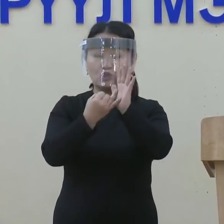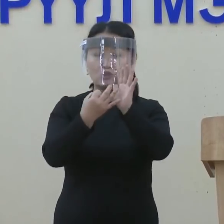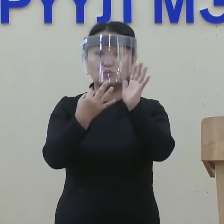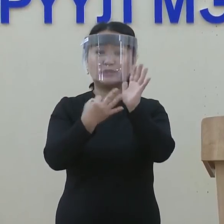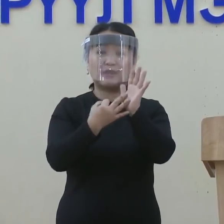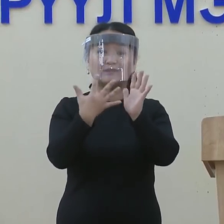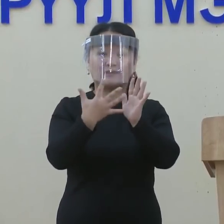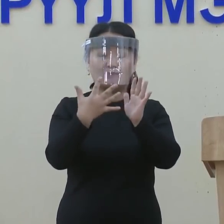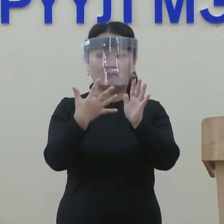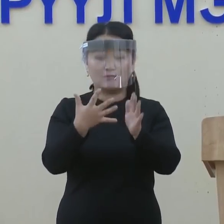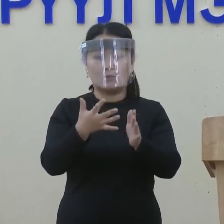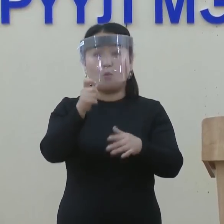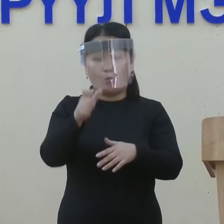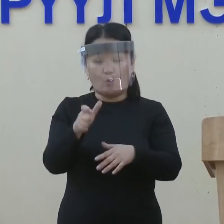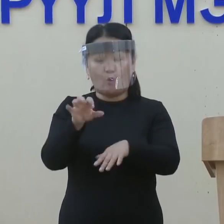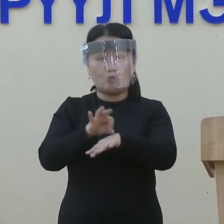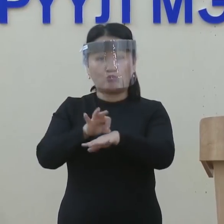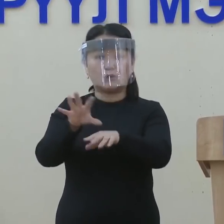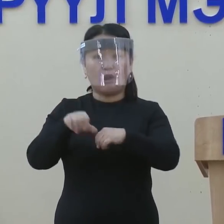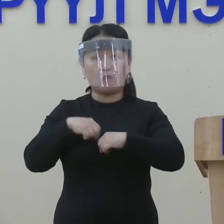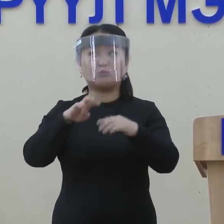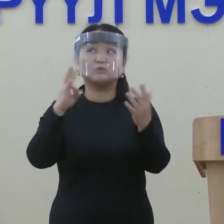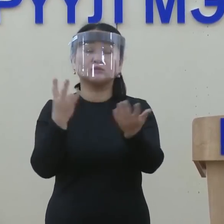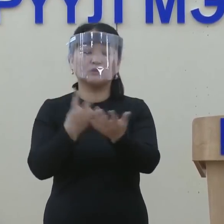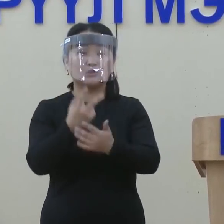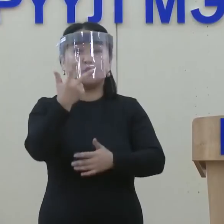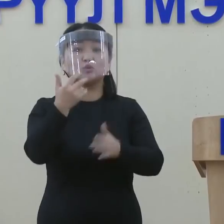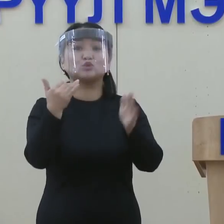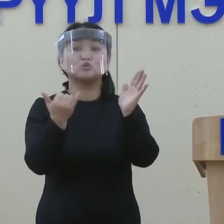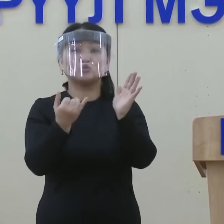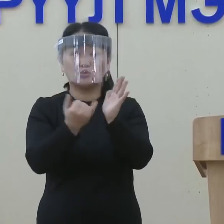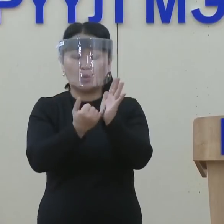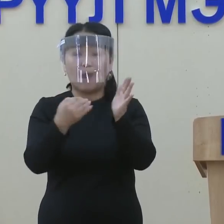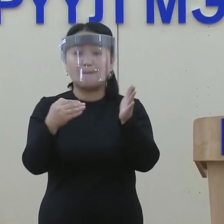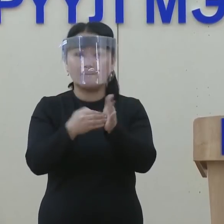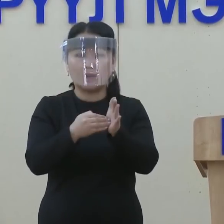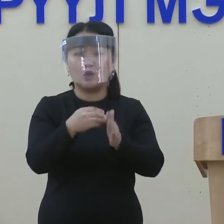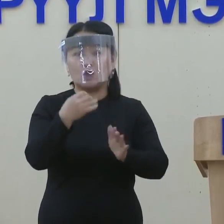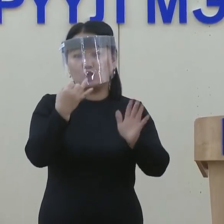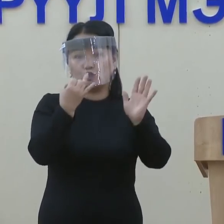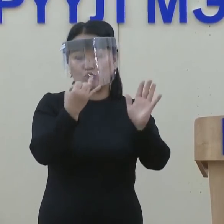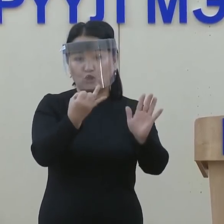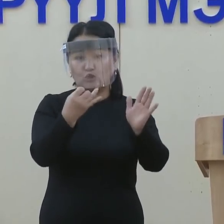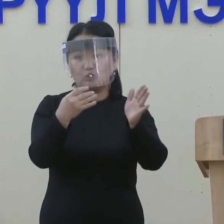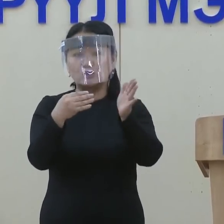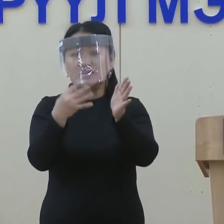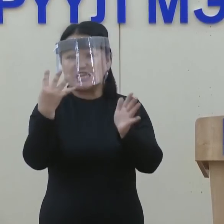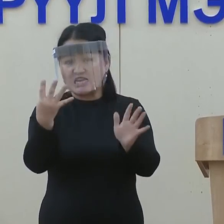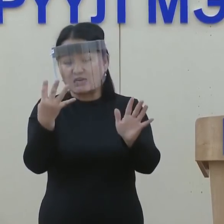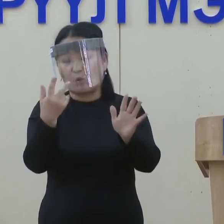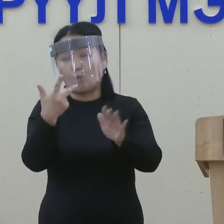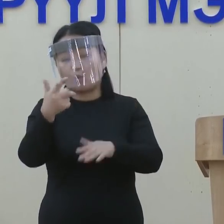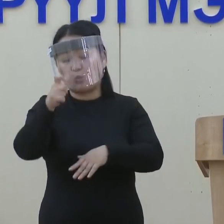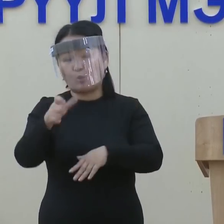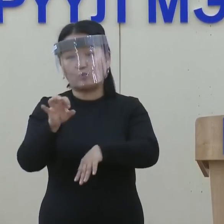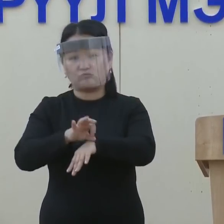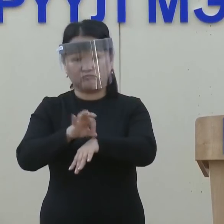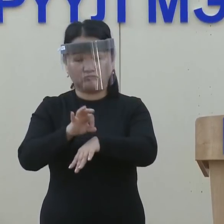1785 тохиолдол бүртгэж нийт өвчлөсөн хүний тоо 36,793 хүн байна. За нас орсон